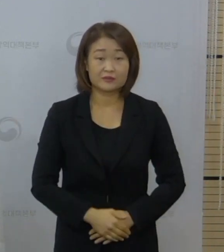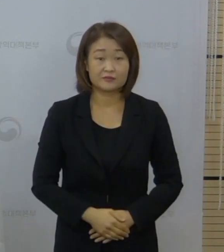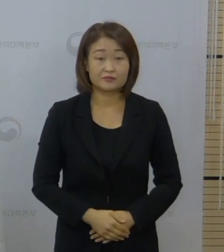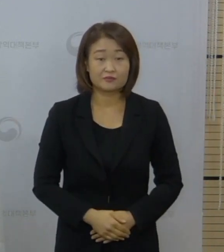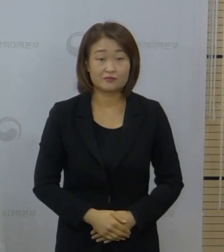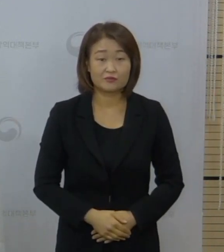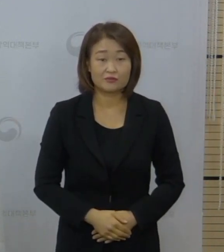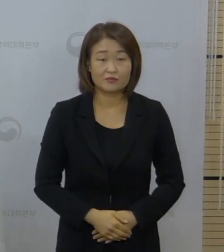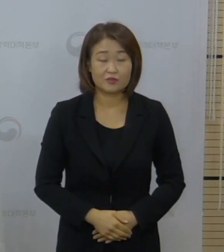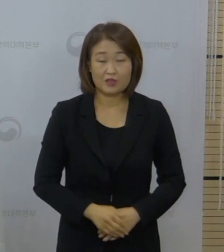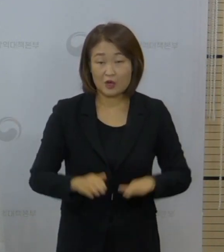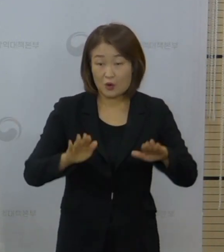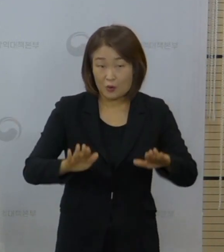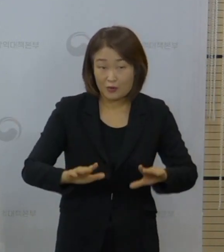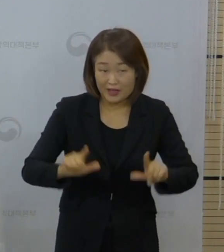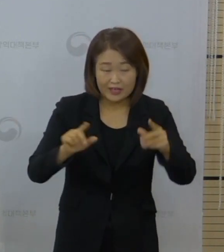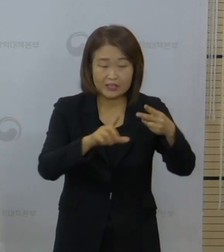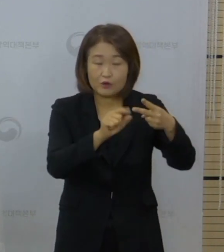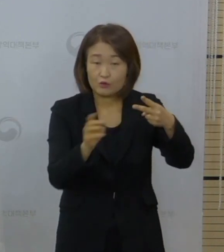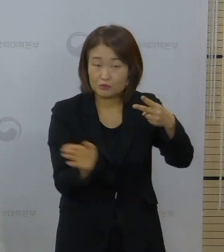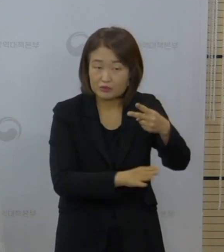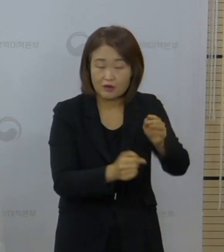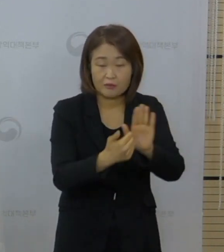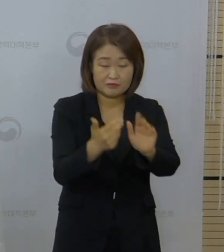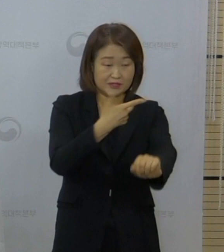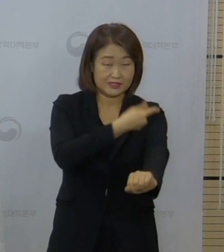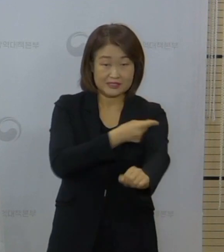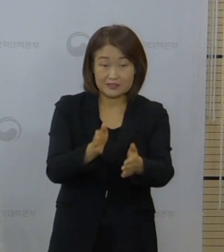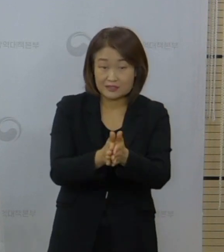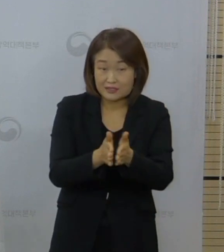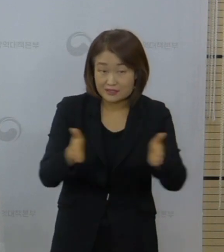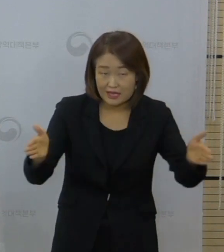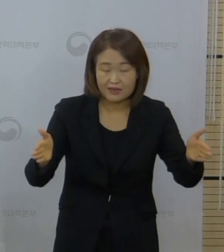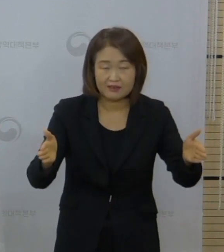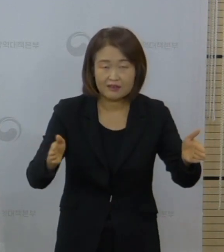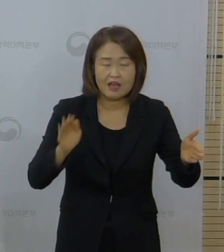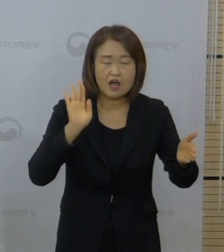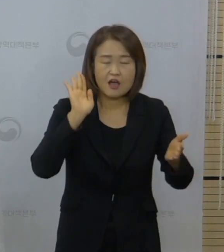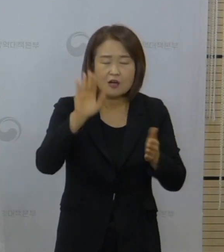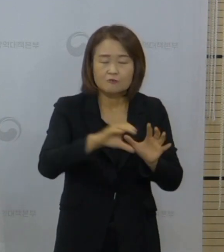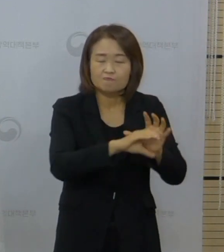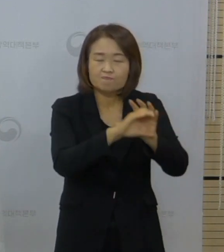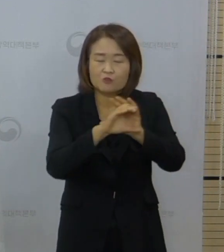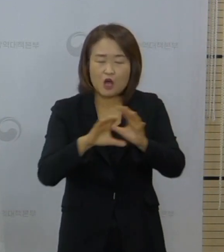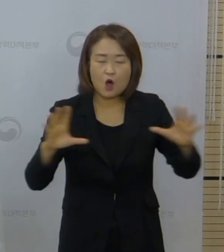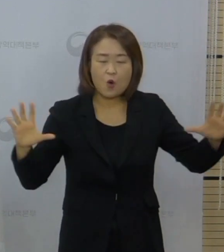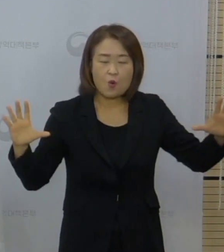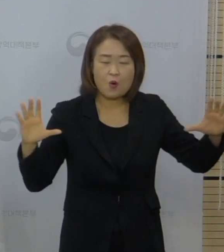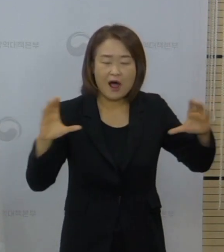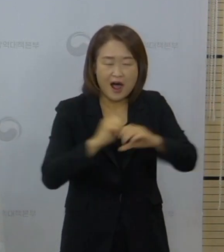올해는 백신 접종을 통해서 코로나19 종식을 향해 한 걸음